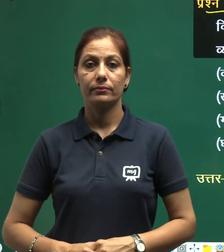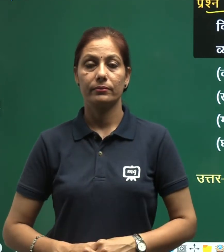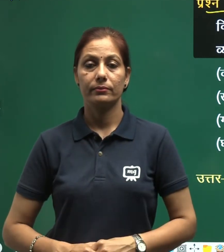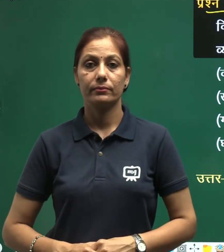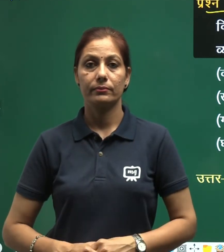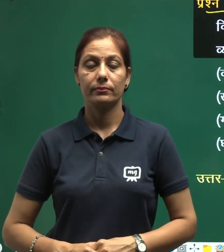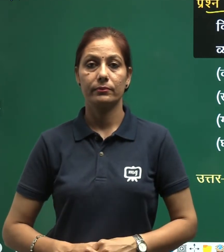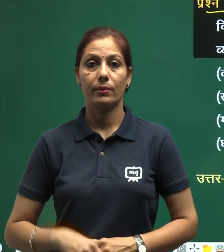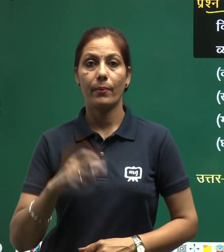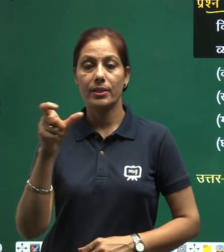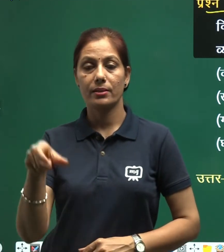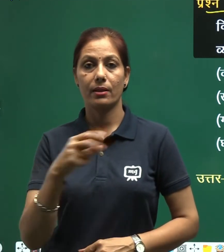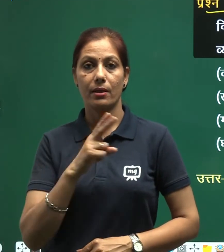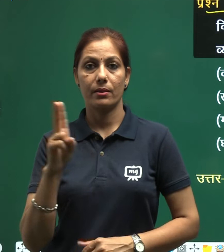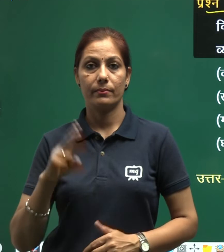वायसराय कर्जन की